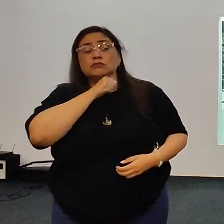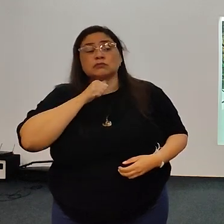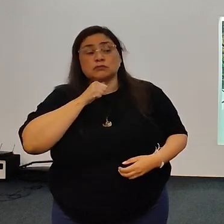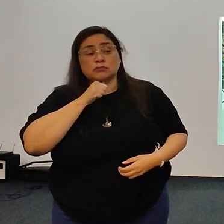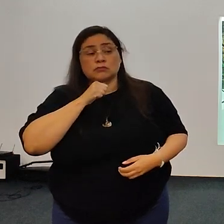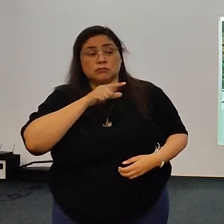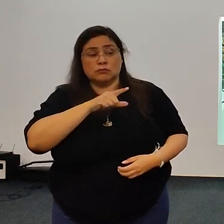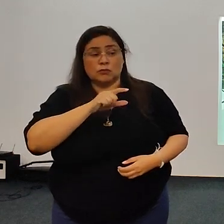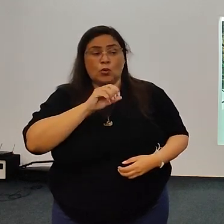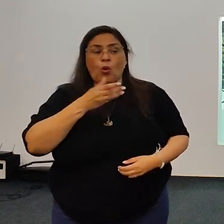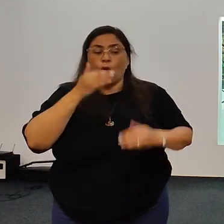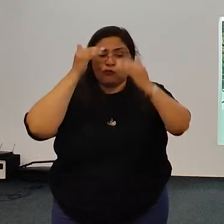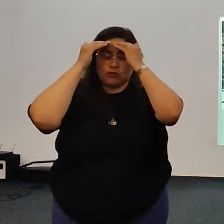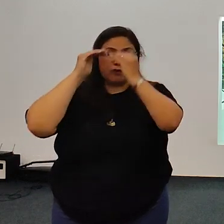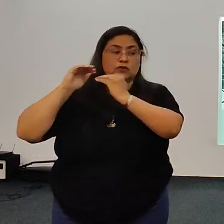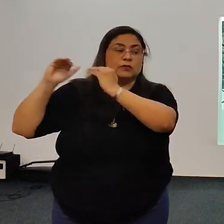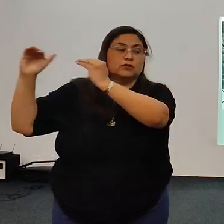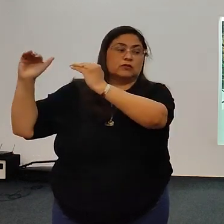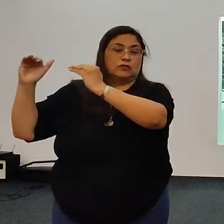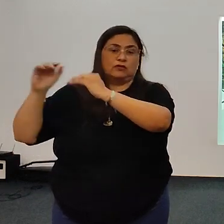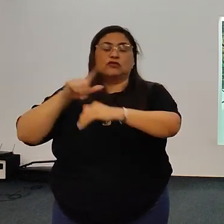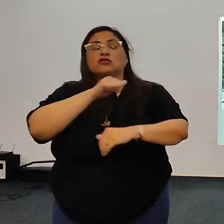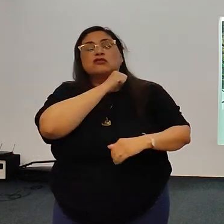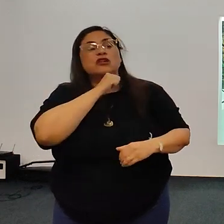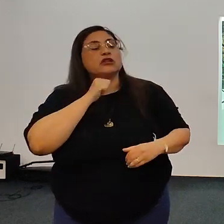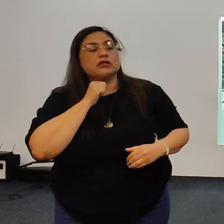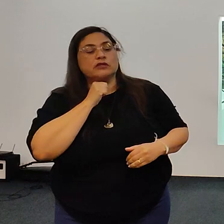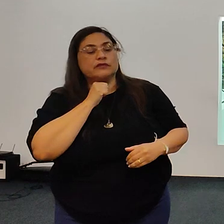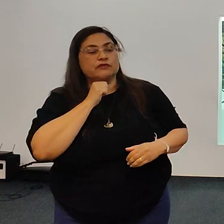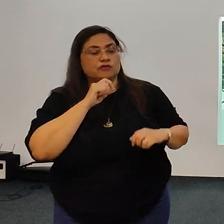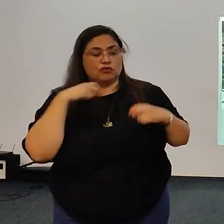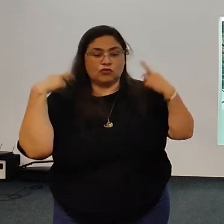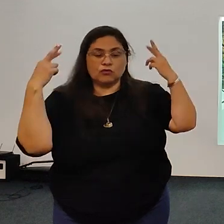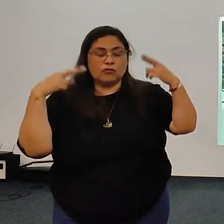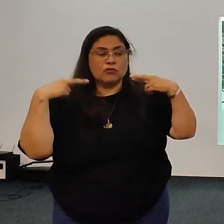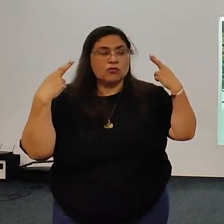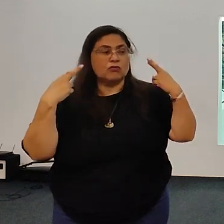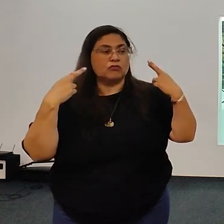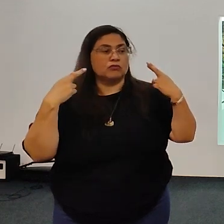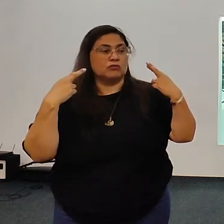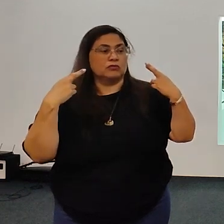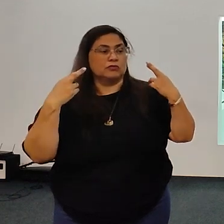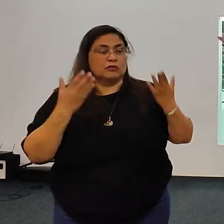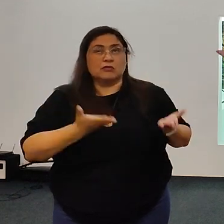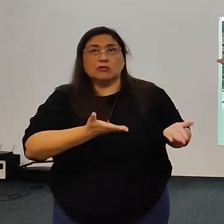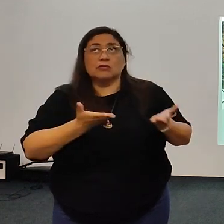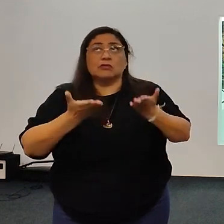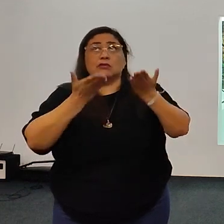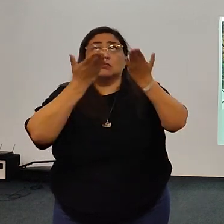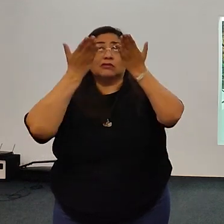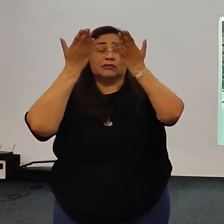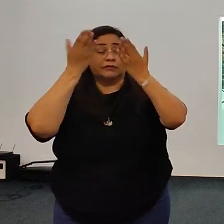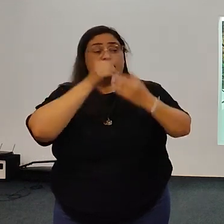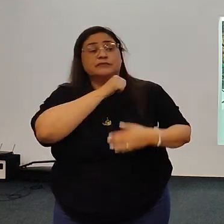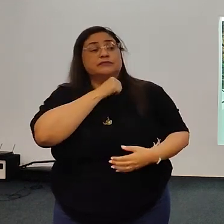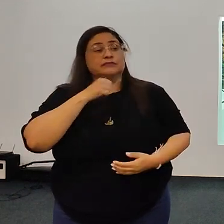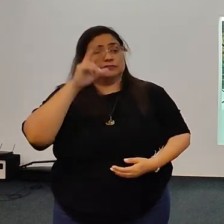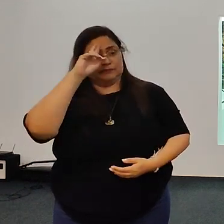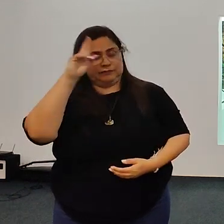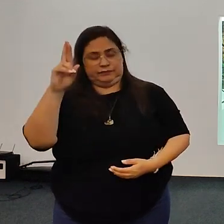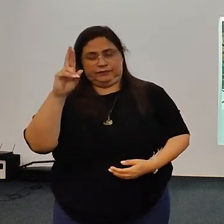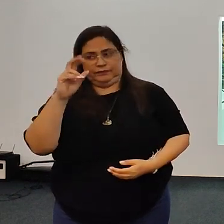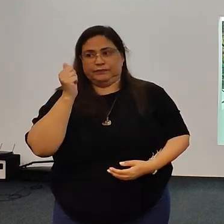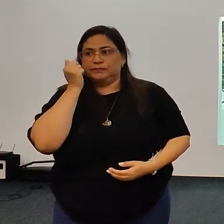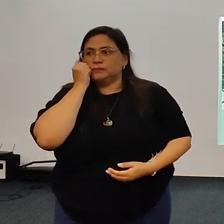ou com obediência? Porque Saul tinha dito o seguinte: eu trouxe os gados para oferecer sacrifício ao Senhor. Olha que cara